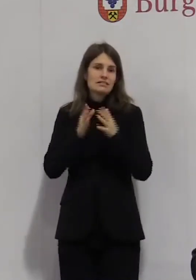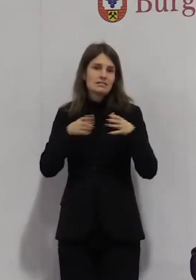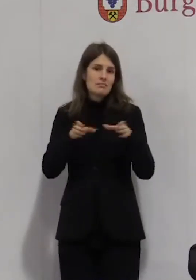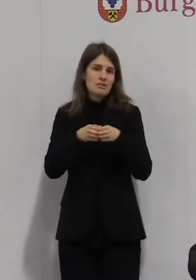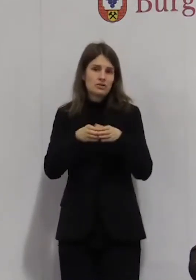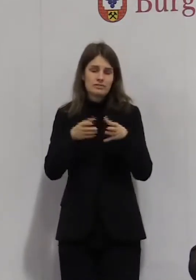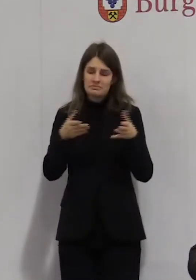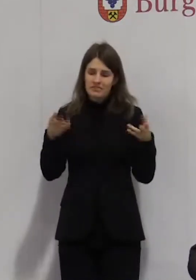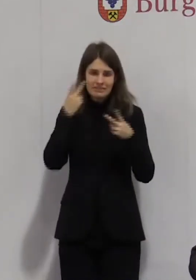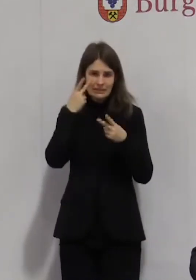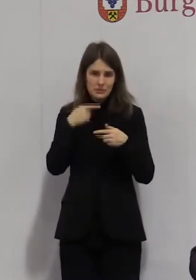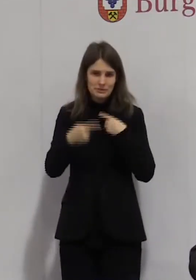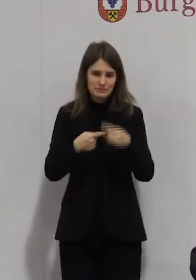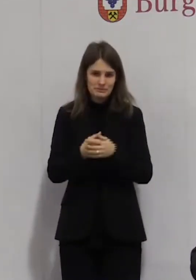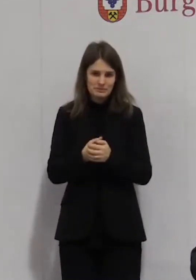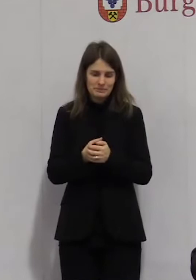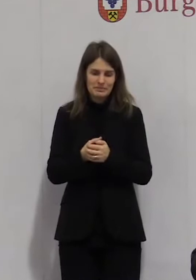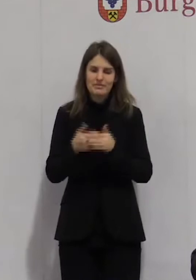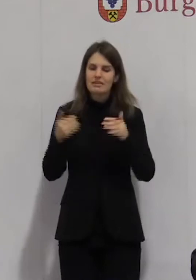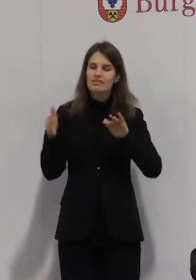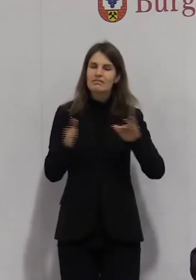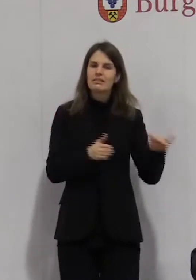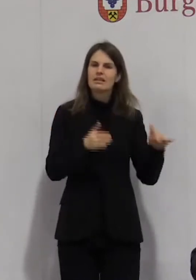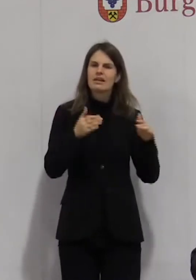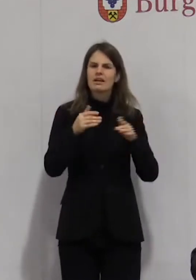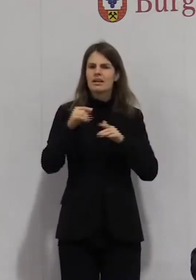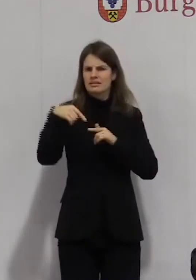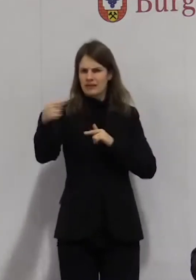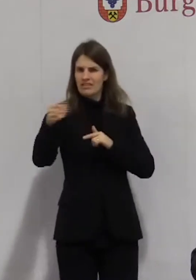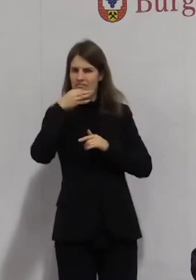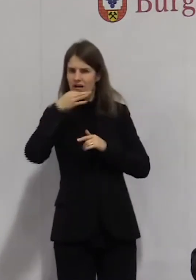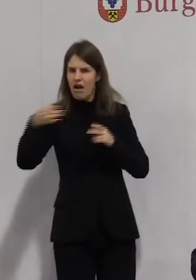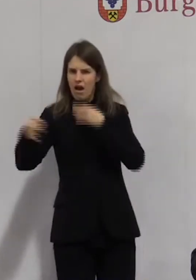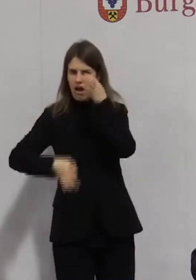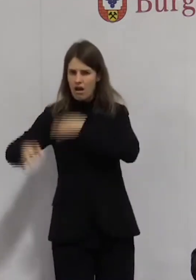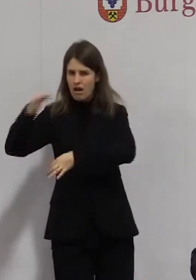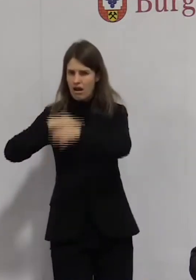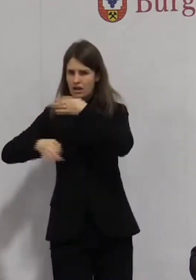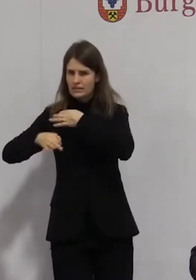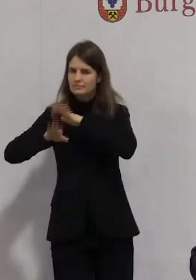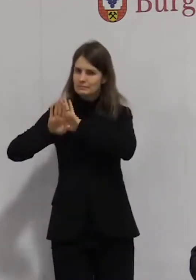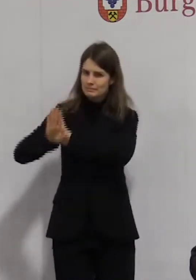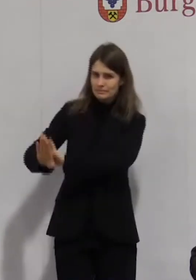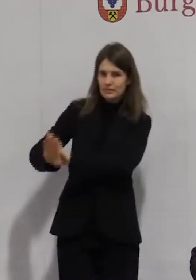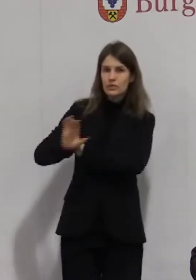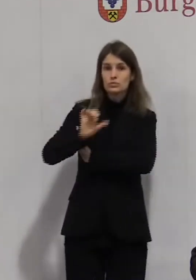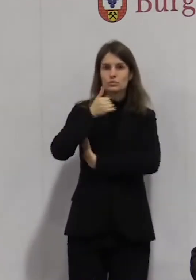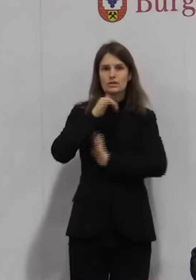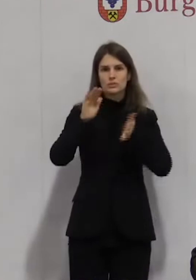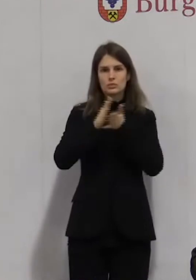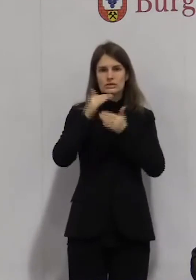Burgenlandkreis. Bevor wir jetzt zur Fragerunde der Journalisten kommen, will ich noch kurz auf unser